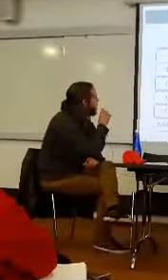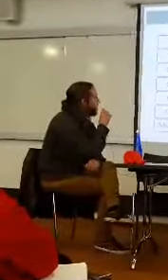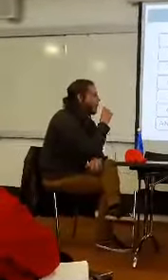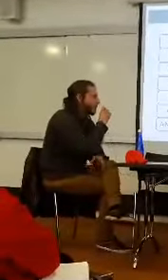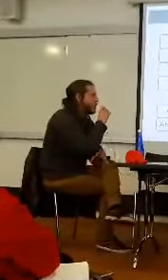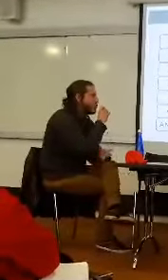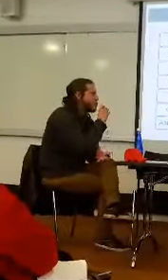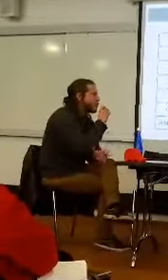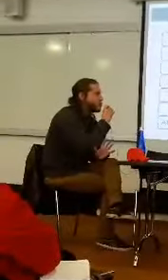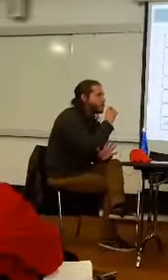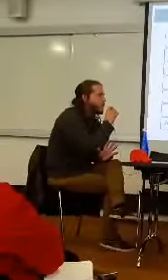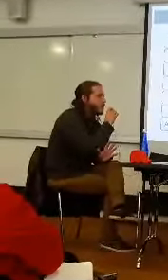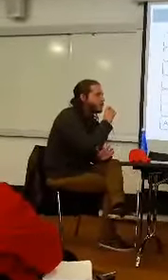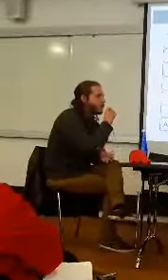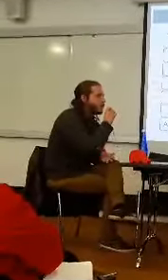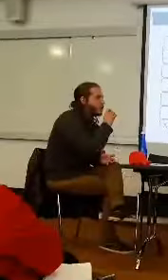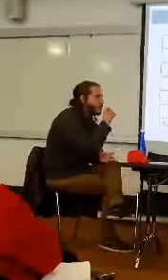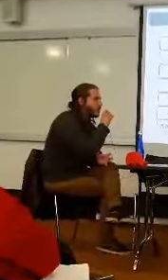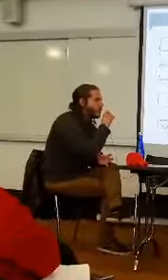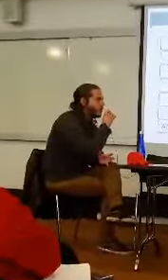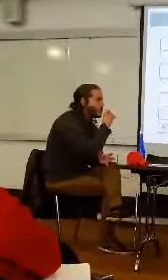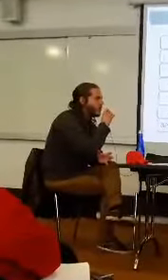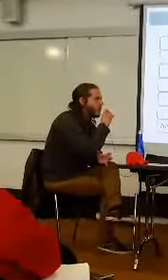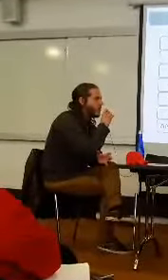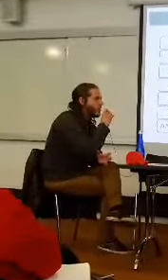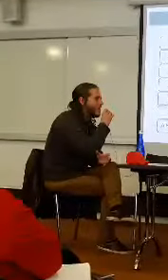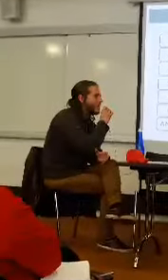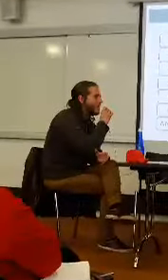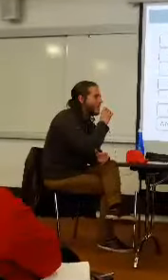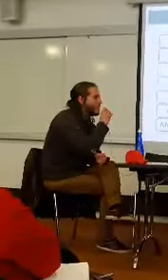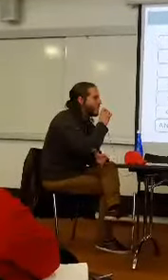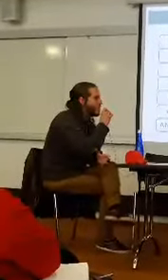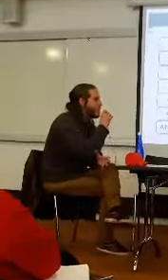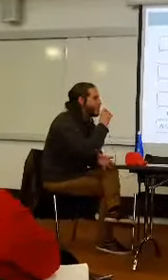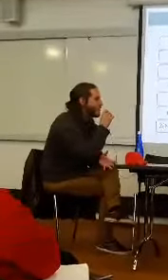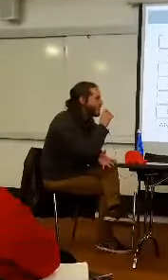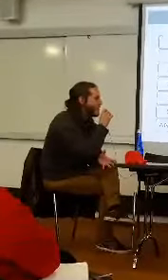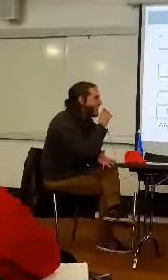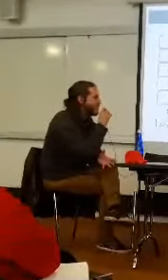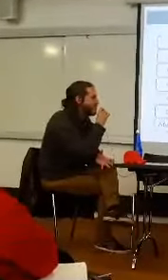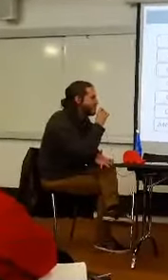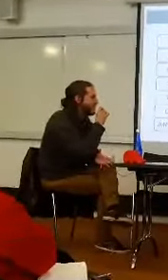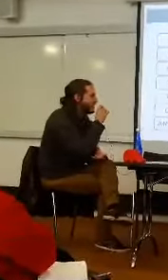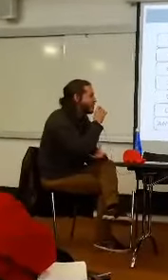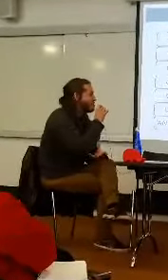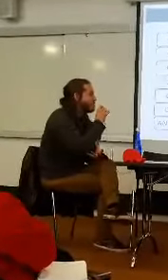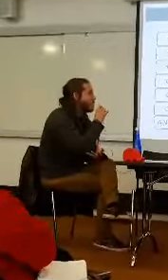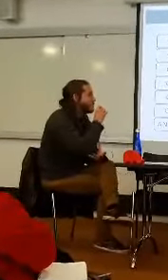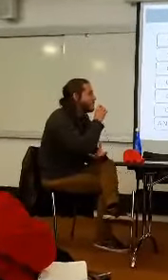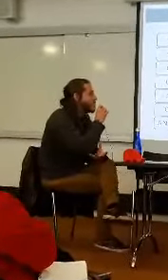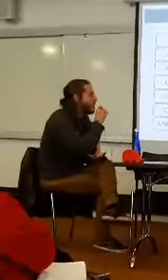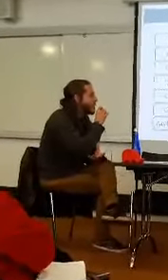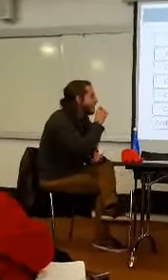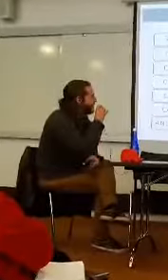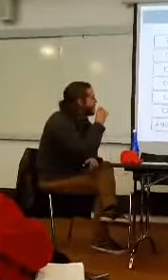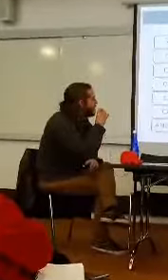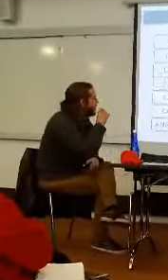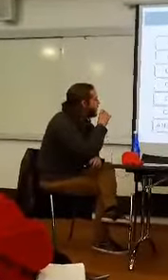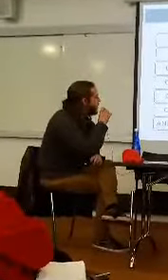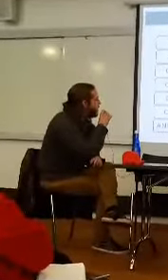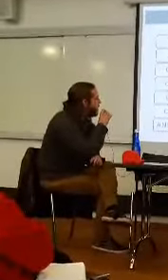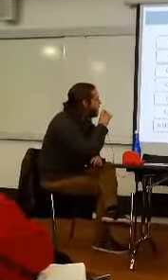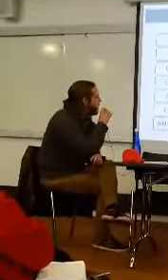Y obviamente en esos procesos pues hay concesiones, que también cuando uno habla de desarrollo e implementación de derechos humanos, las concesiones pueden ser